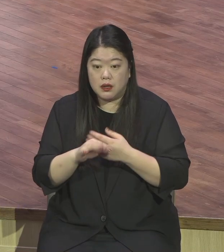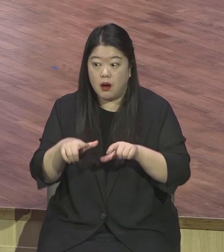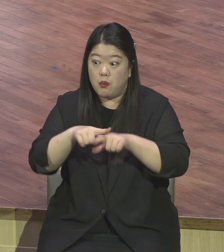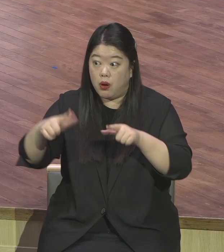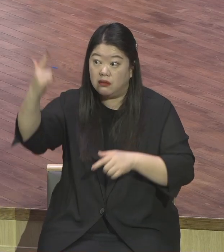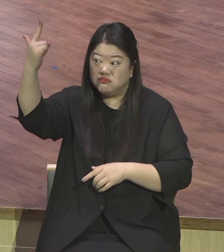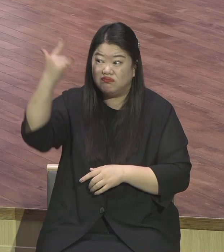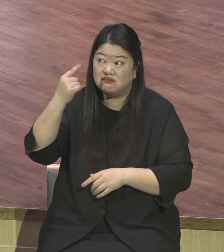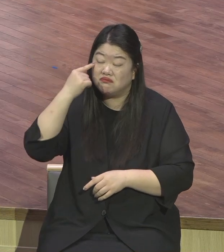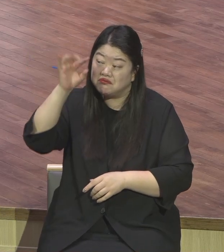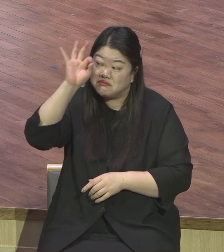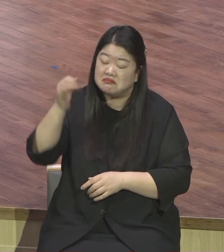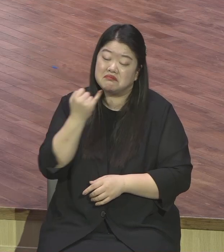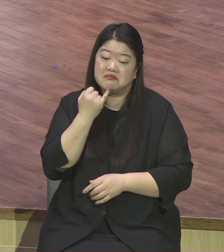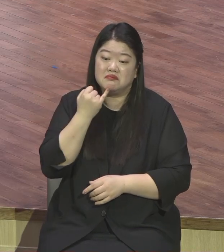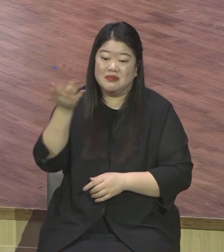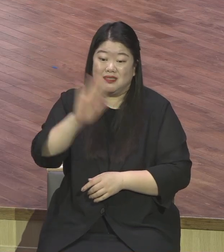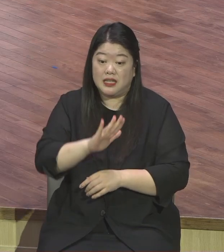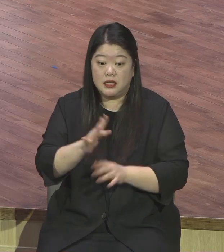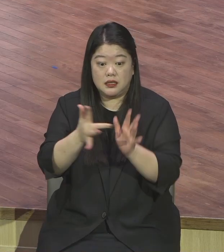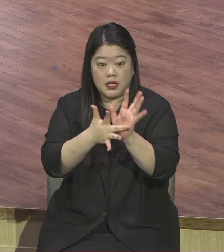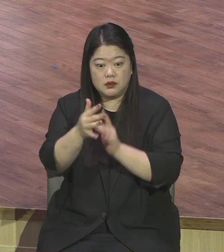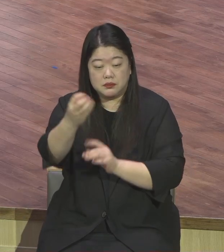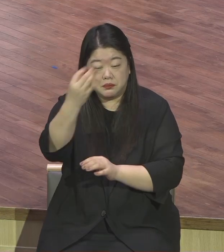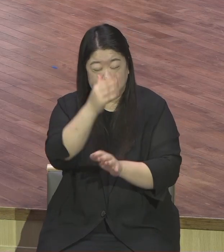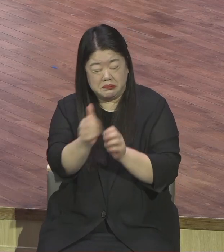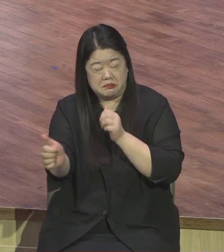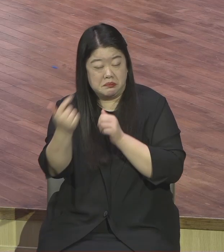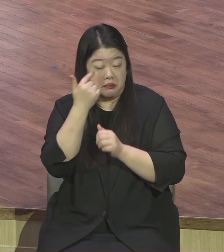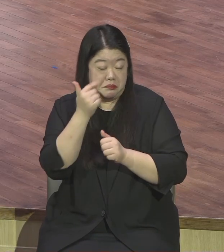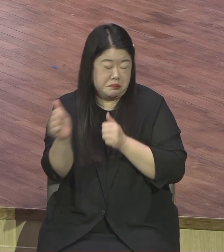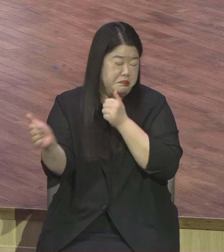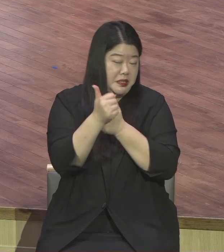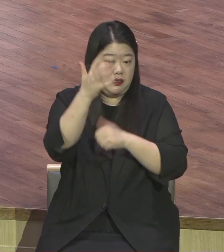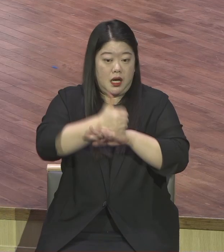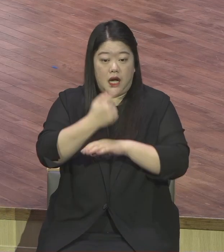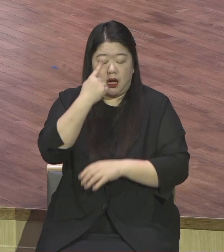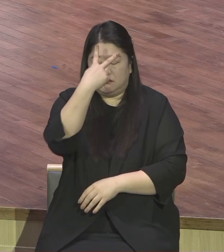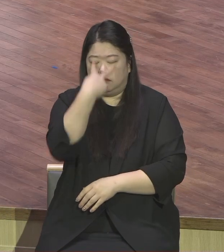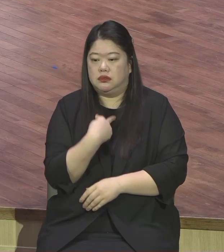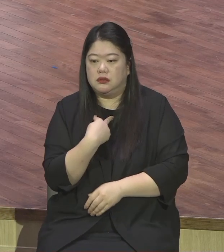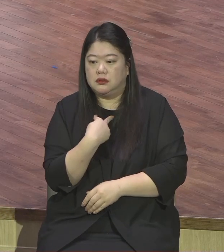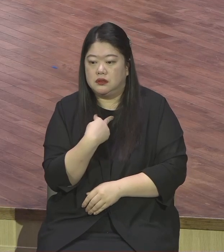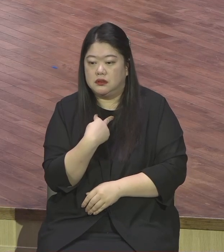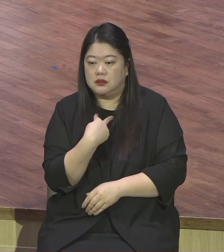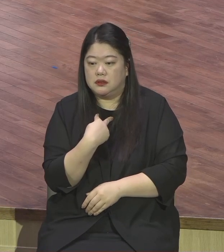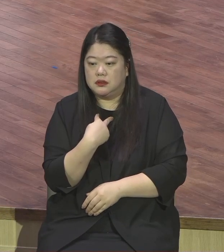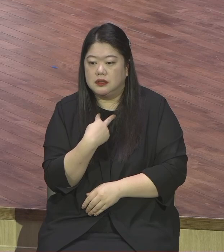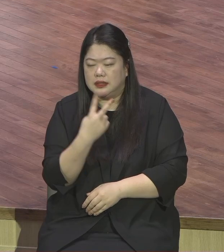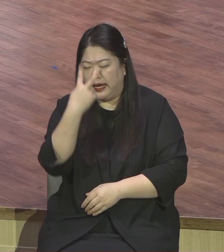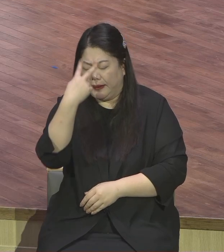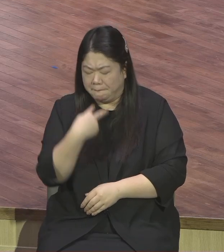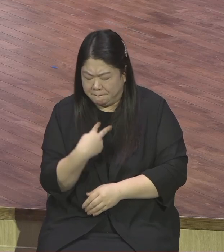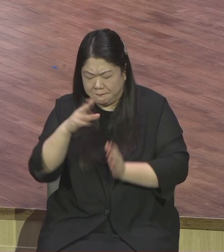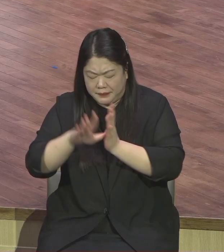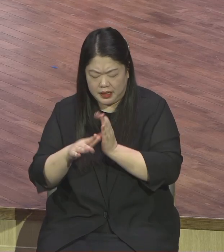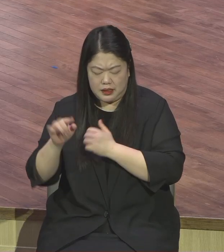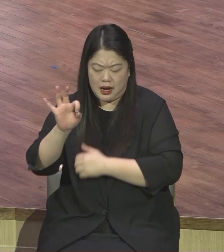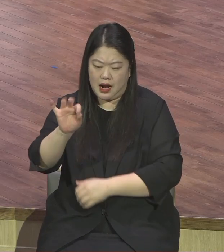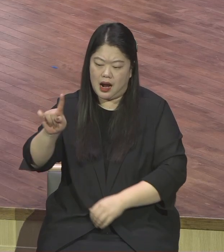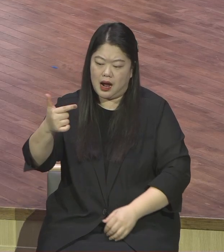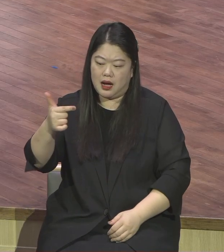비쳤으니까. 그래서 그 치유받을 때까지 다메섹에 있다가 회복되자마자 바로 회당에 들어 복음을 전개했어요.